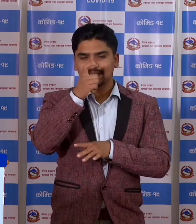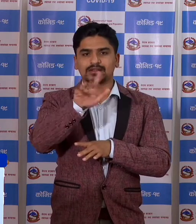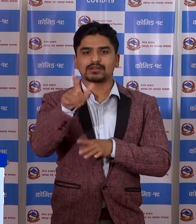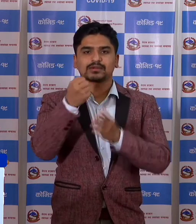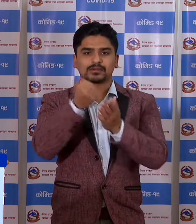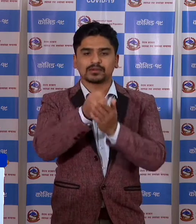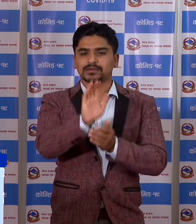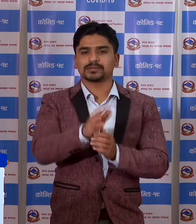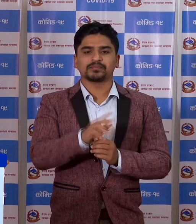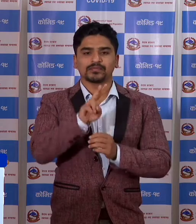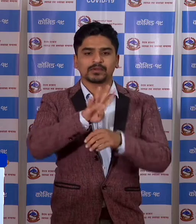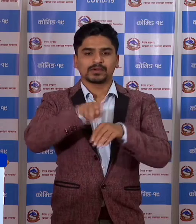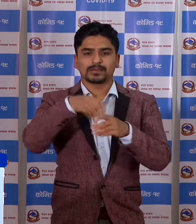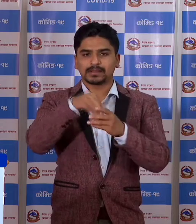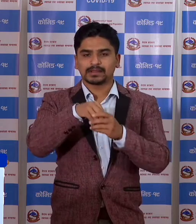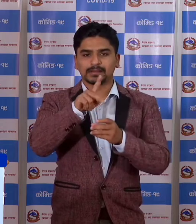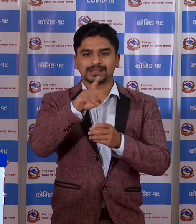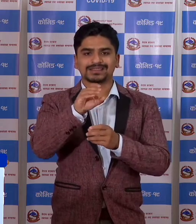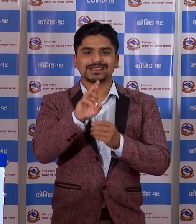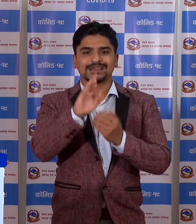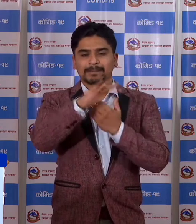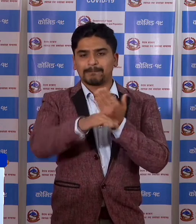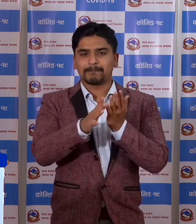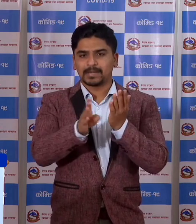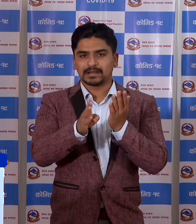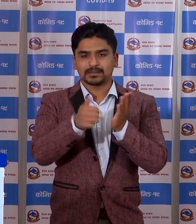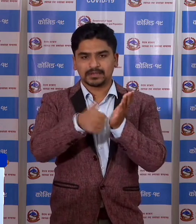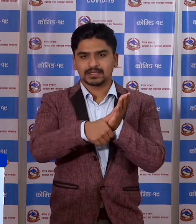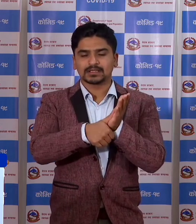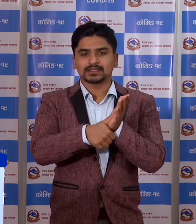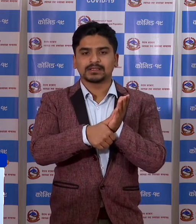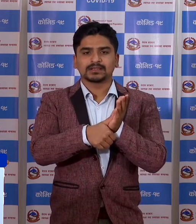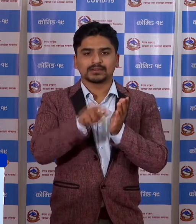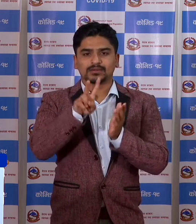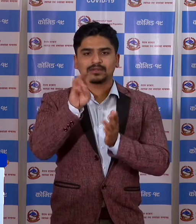1,13,757 पुगेको छ। गत 24 घण्टामा PCRबाट गरिएका परीक्षणहरू